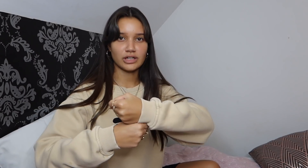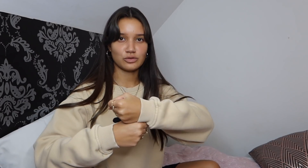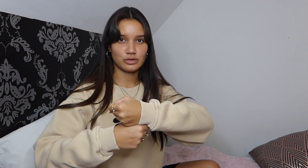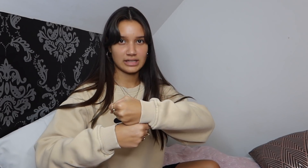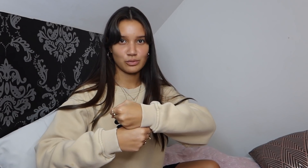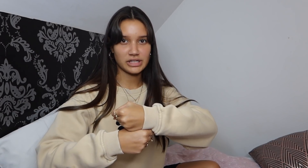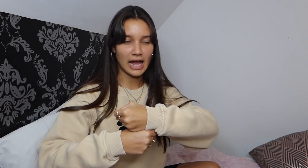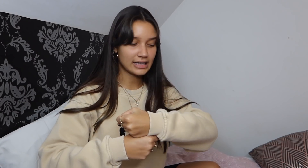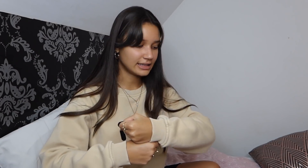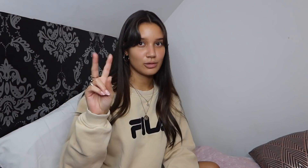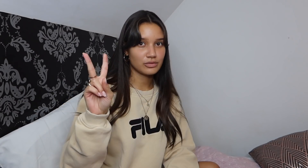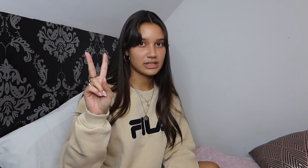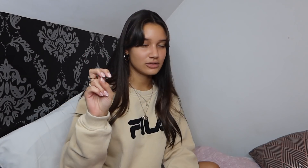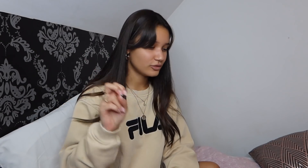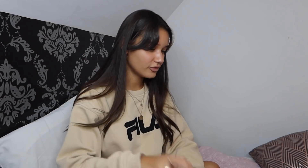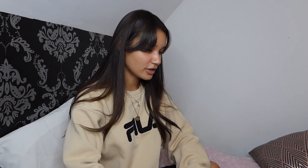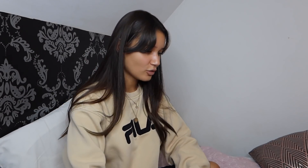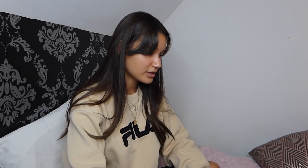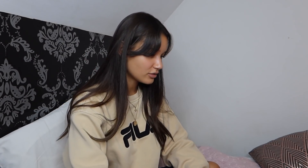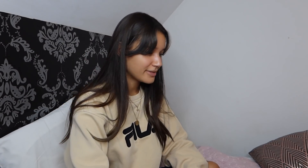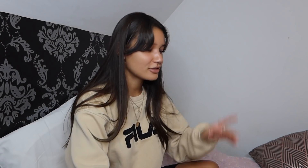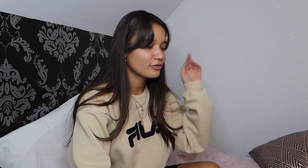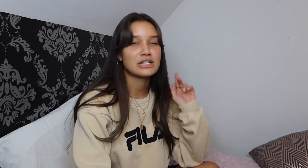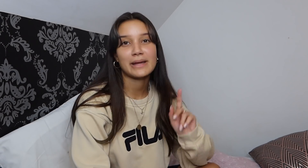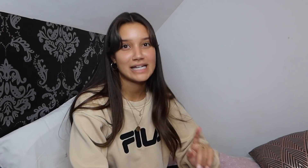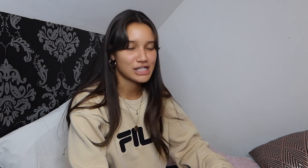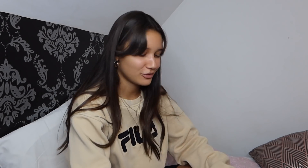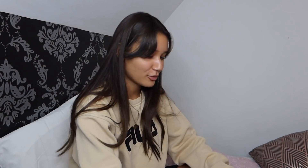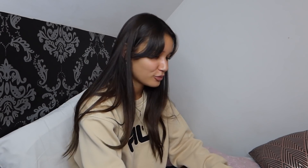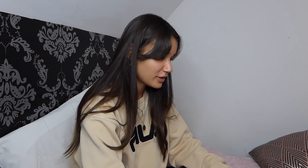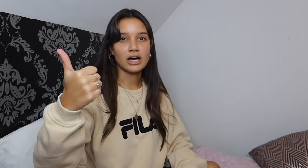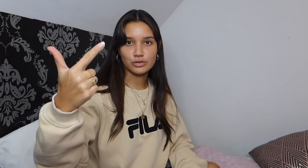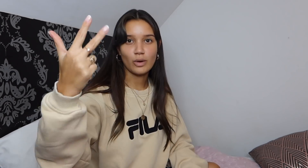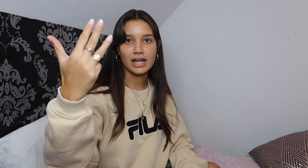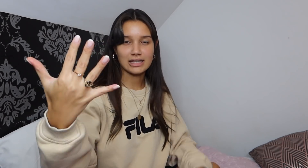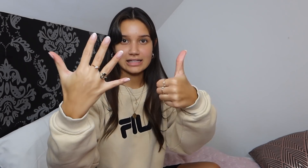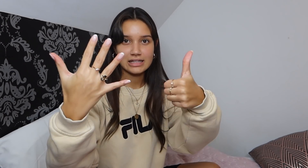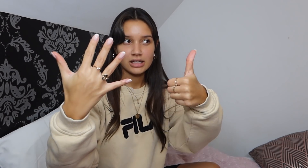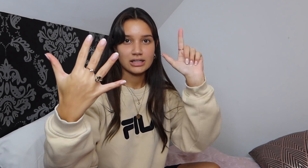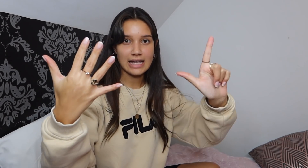dessus, ça c'est pour dire année. Comme on dit 23 ans. Maintenant il faut que j'apprenne les chiffres, purée.